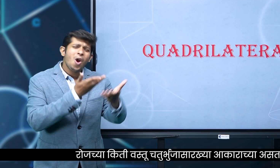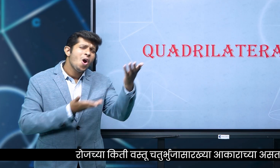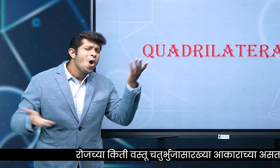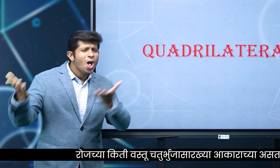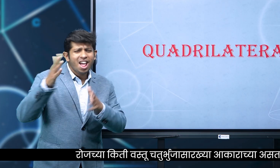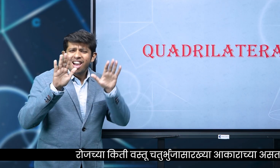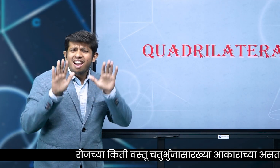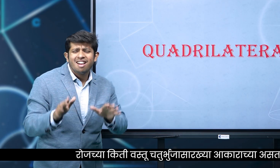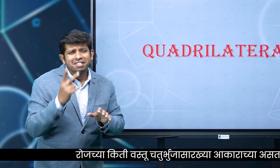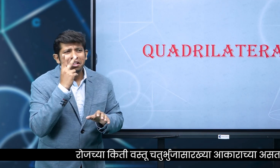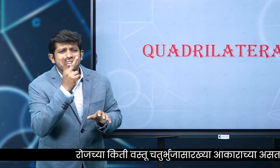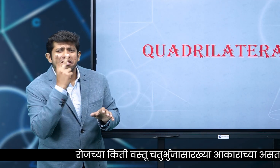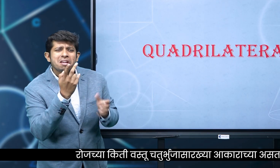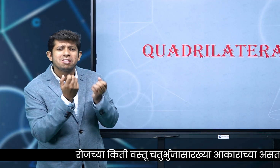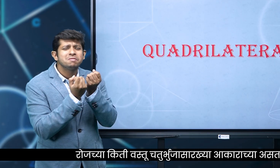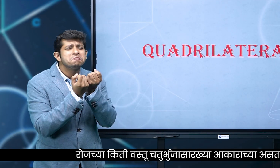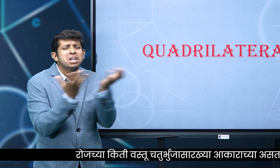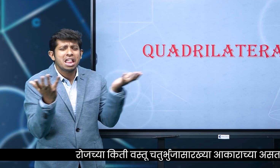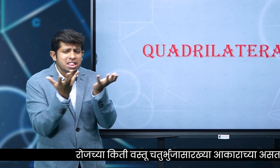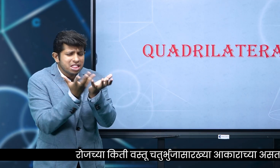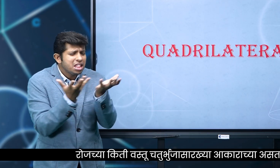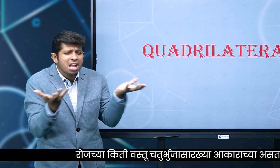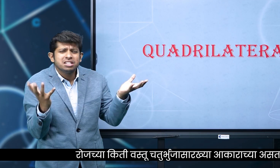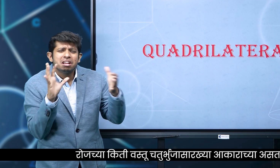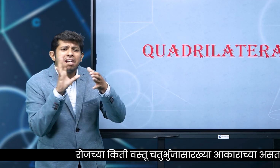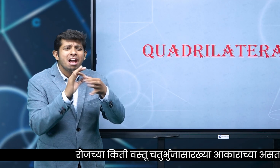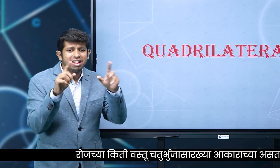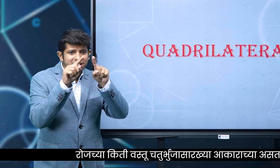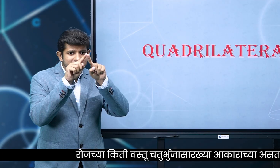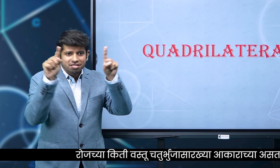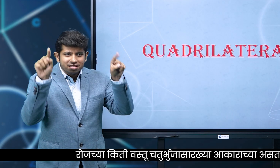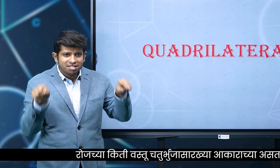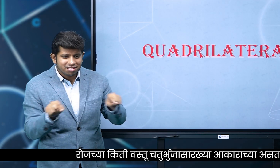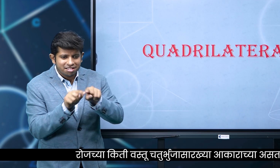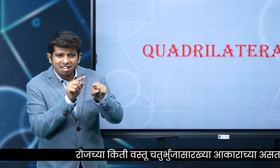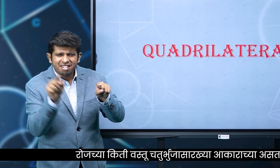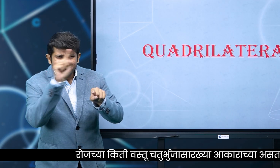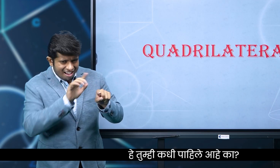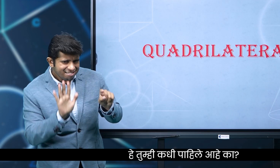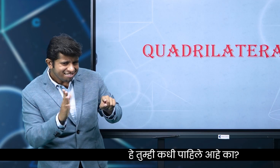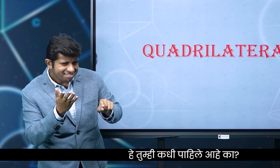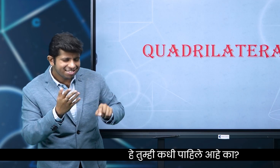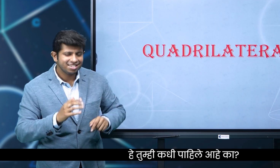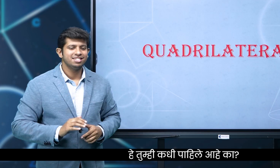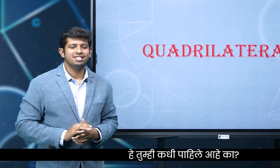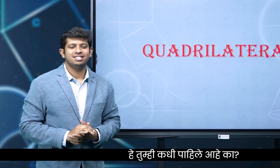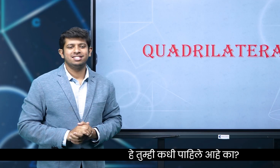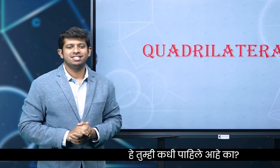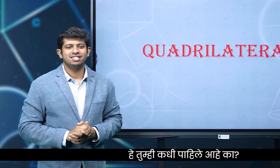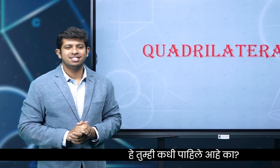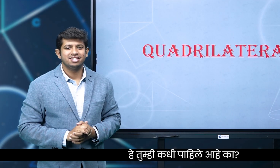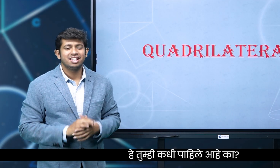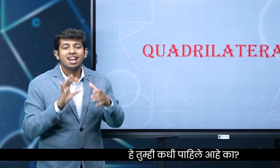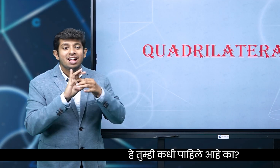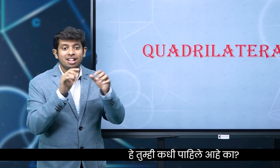रोजच्या किती वस्तू चतुर्भुजासारख्या आकाराच्या असतात हे तुम्ही कधी पाहिले आहे का?